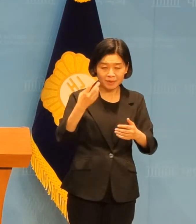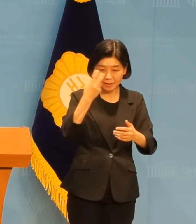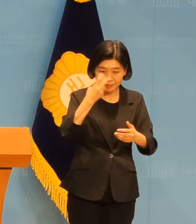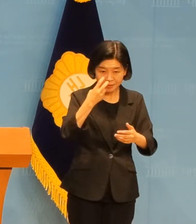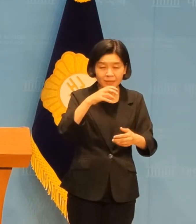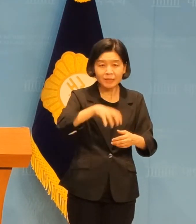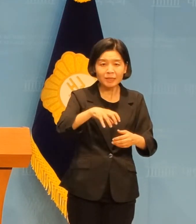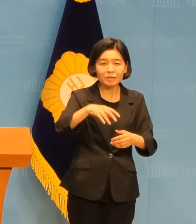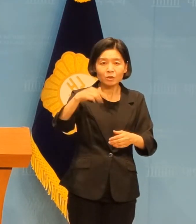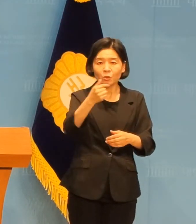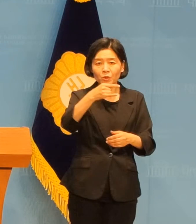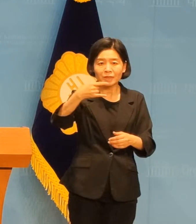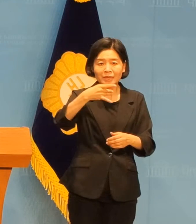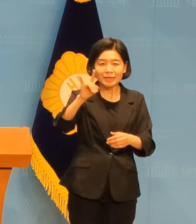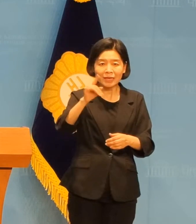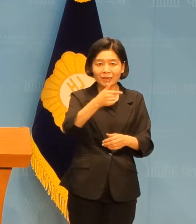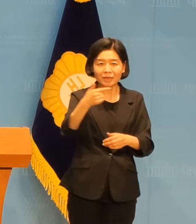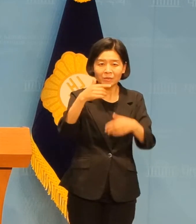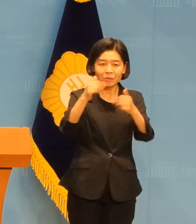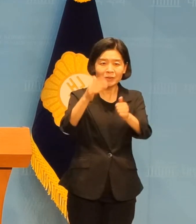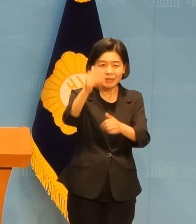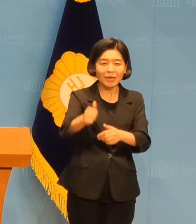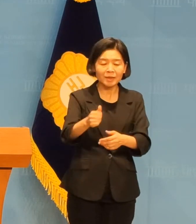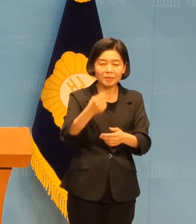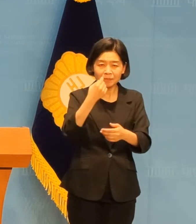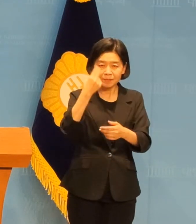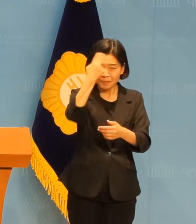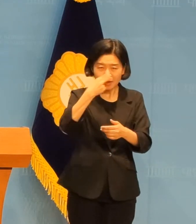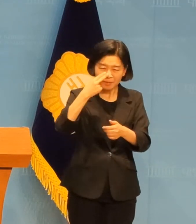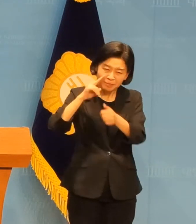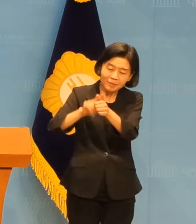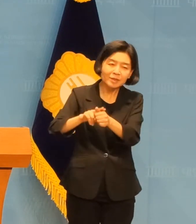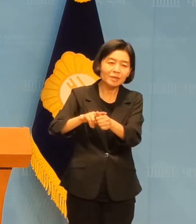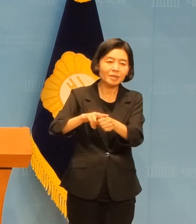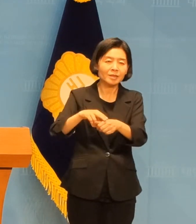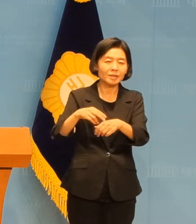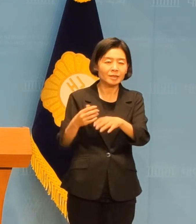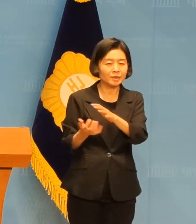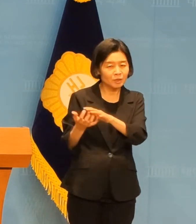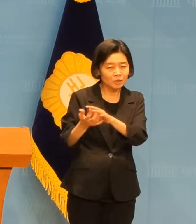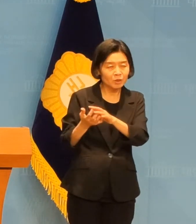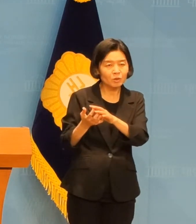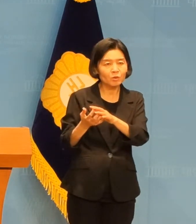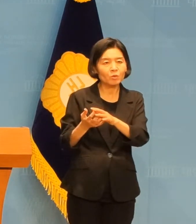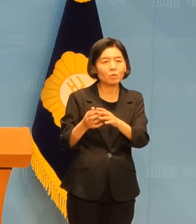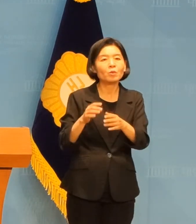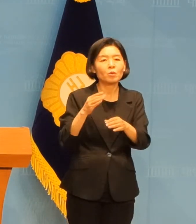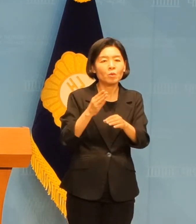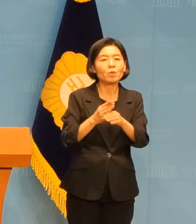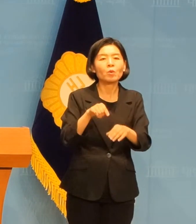대법원장 망신주기 무대로 전락시키려는 의도를 숨기지 않고 있습니다.